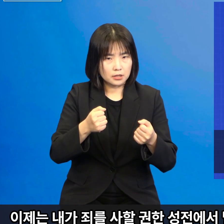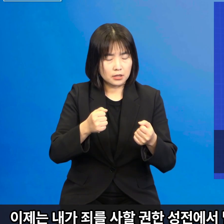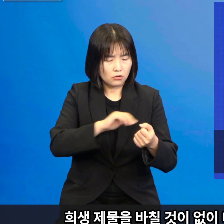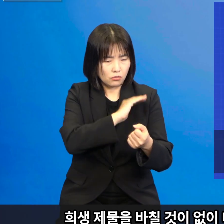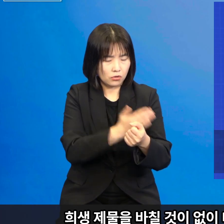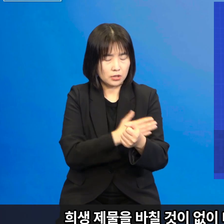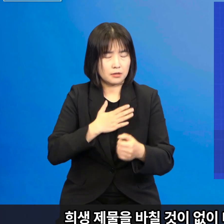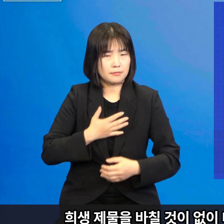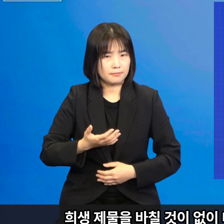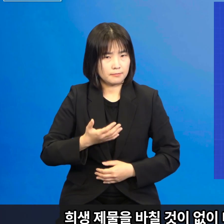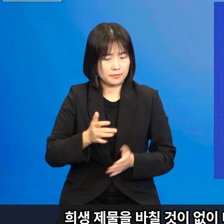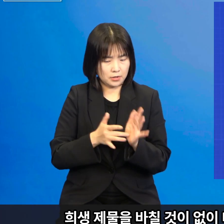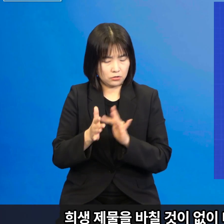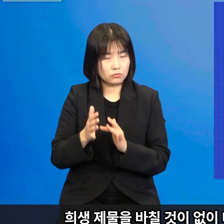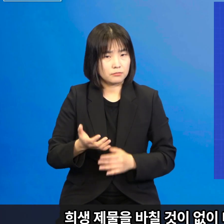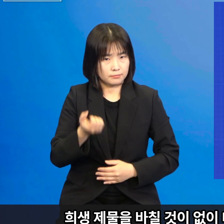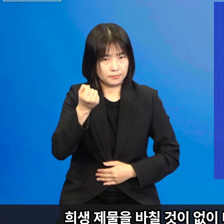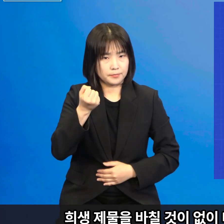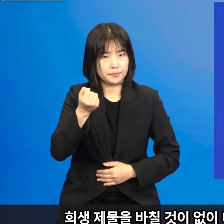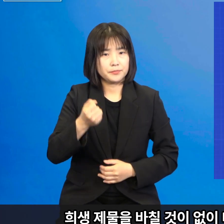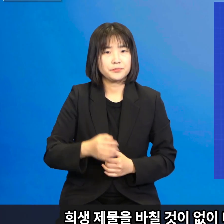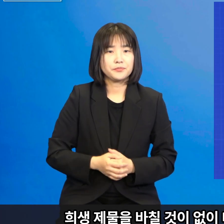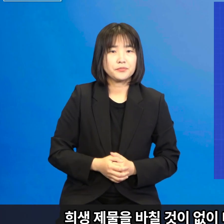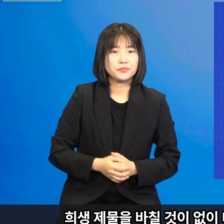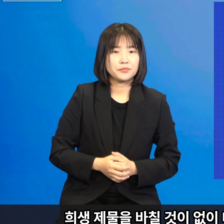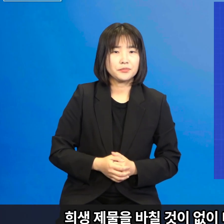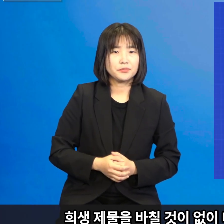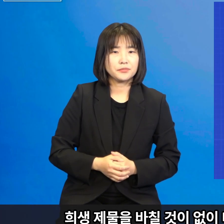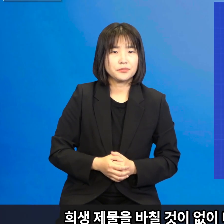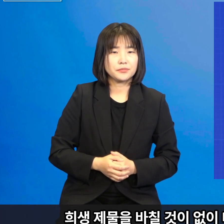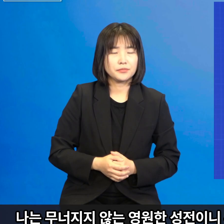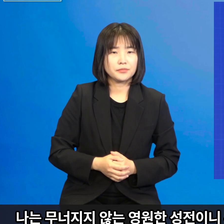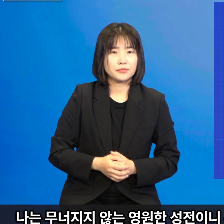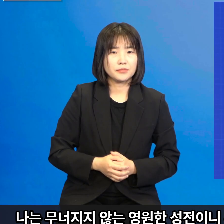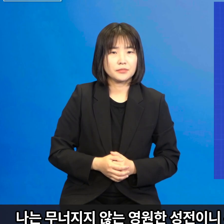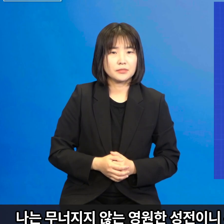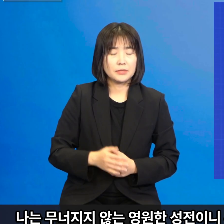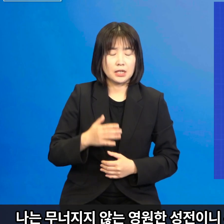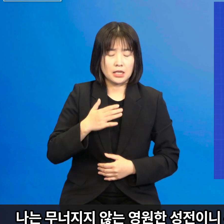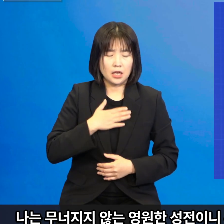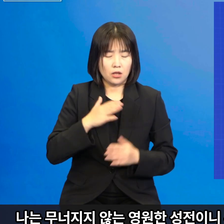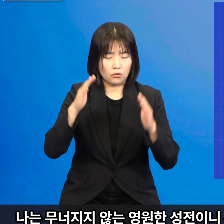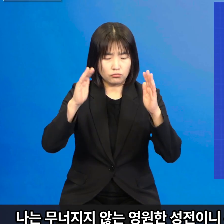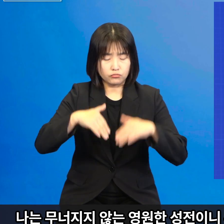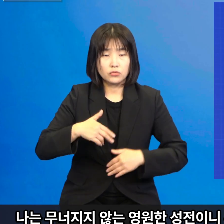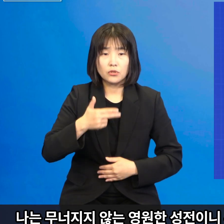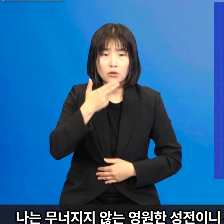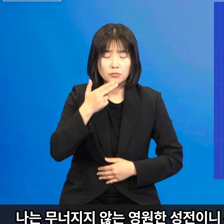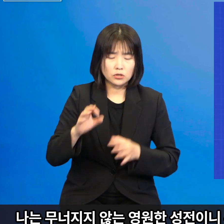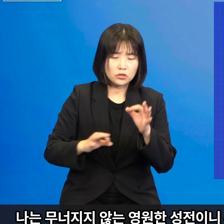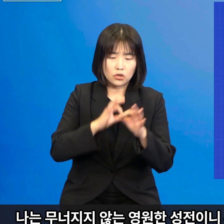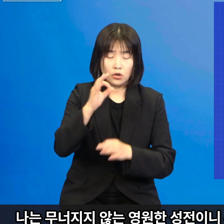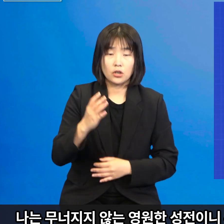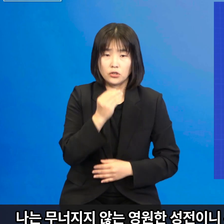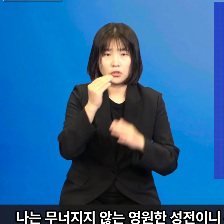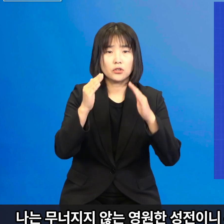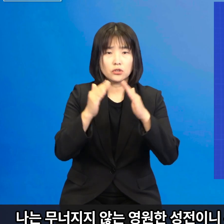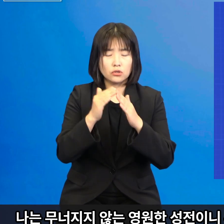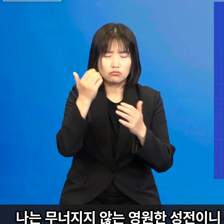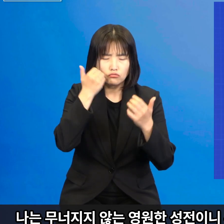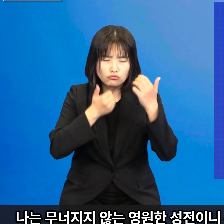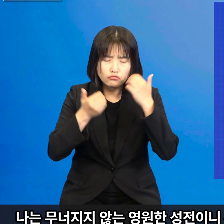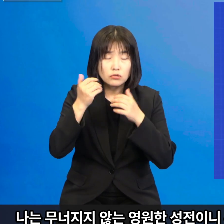있고 희생 제물을 이제 바칠 것이 없이 내가 완전한 희생을 다 바쳤고 나는 무너지지 않은 영원한 성전이니